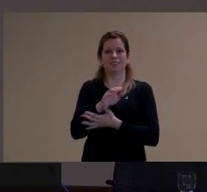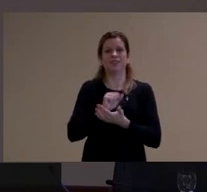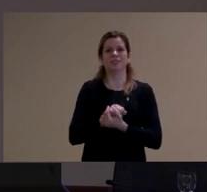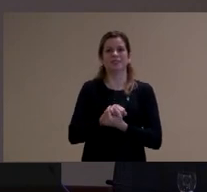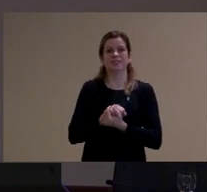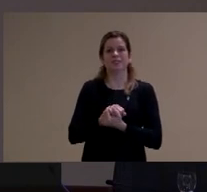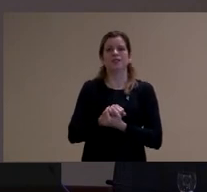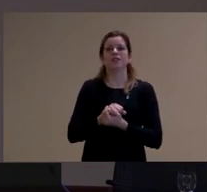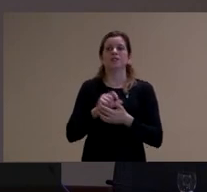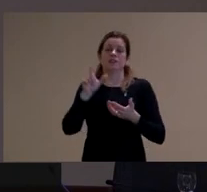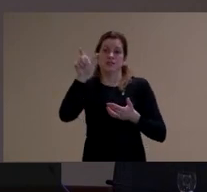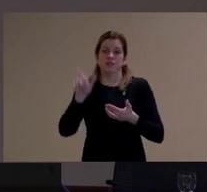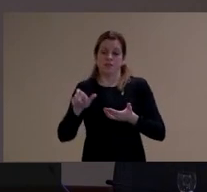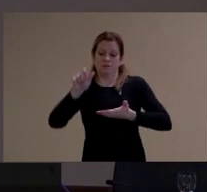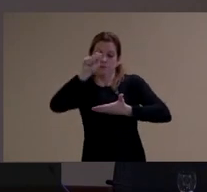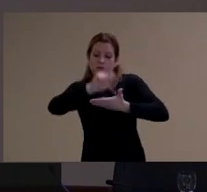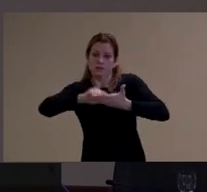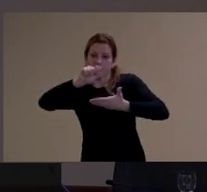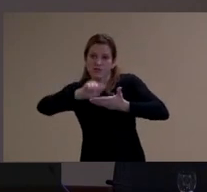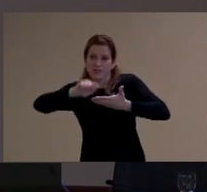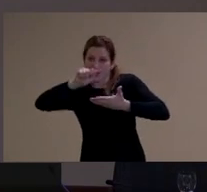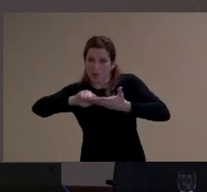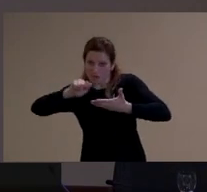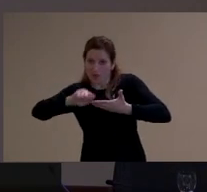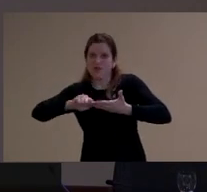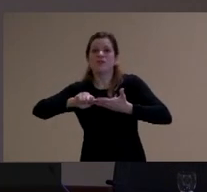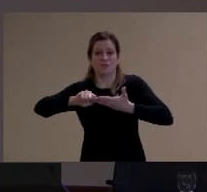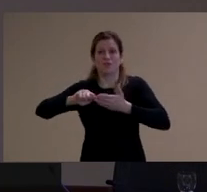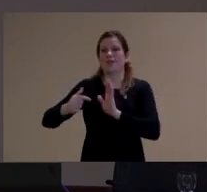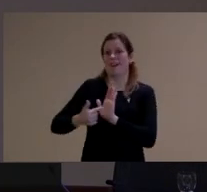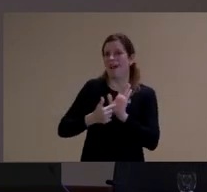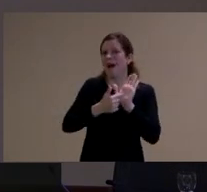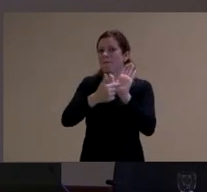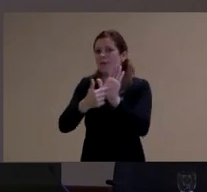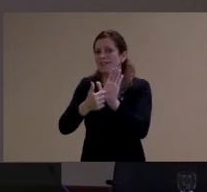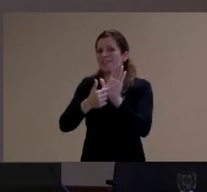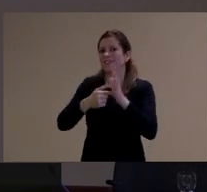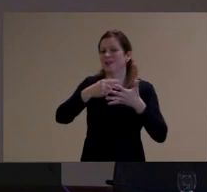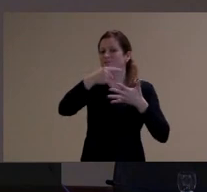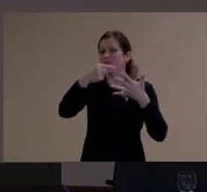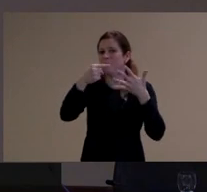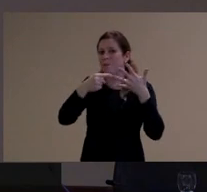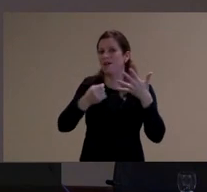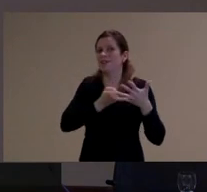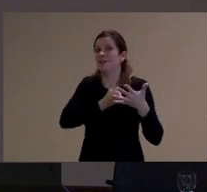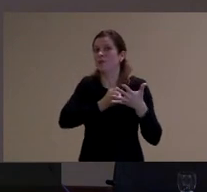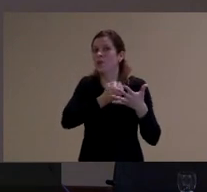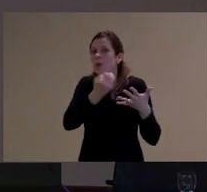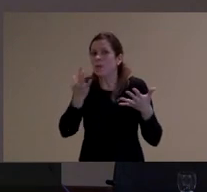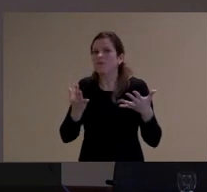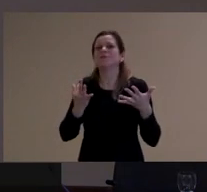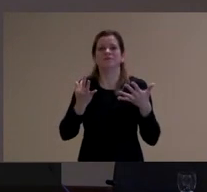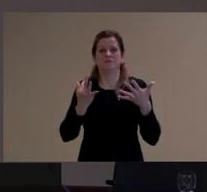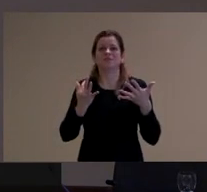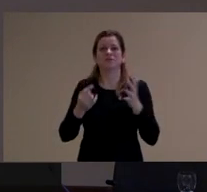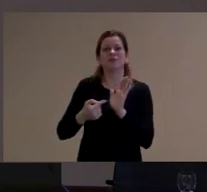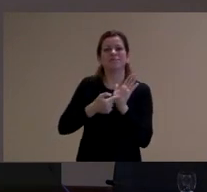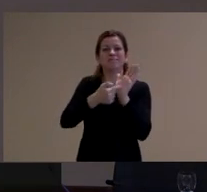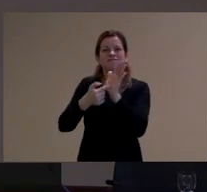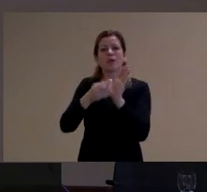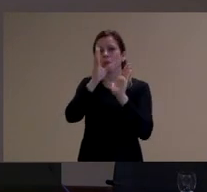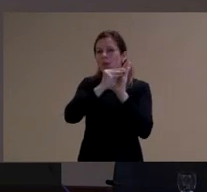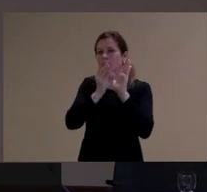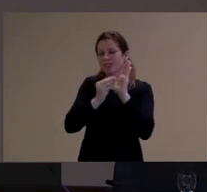realmente escreveu né vai apresentar para vocês um pouco em números também esses dados e em